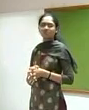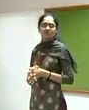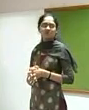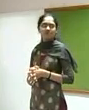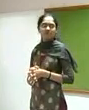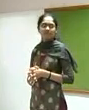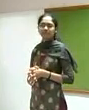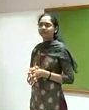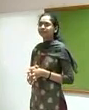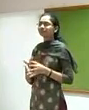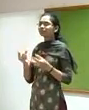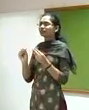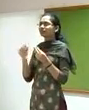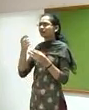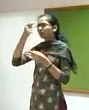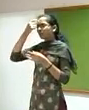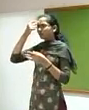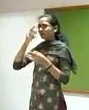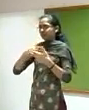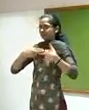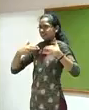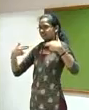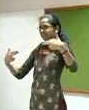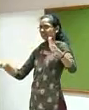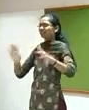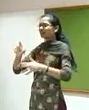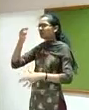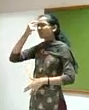सारा कुछ एनीबडी हैज प्रॉब्लम कि मैंने जो कहा